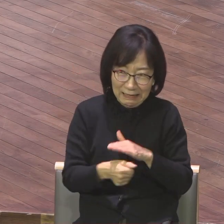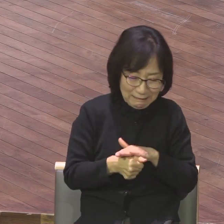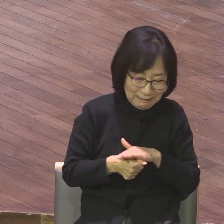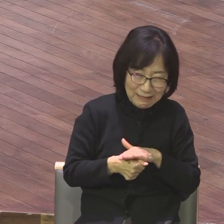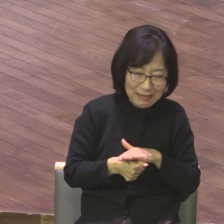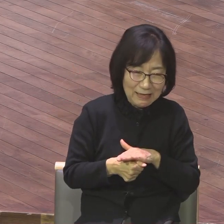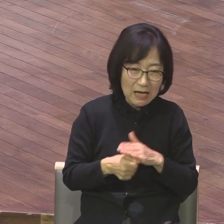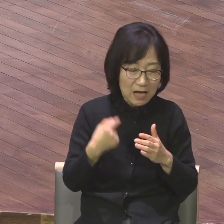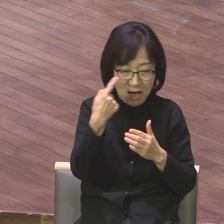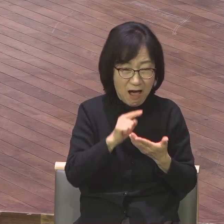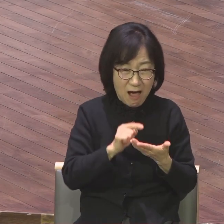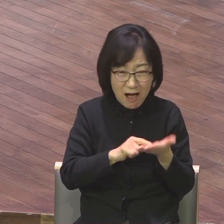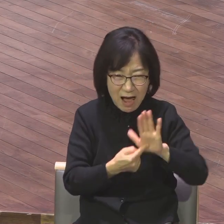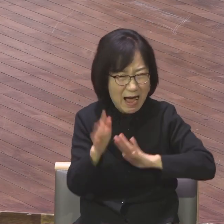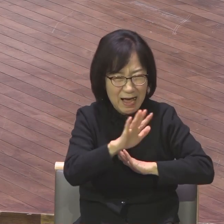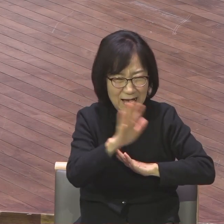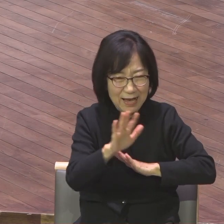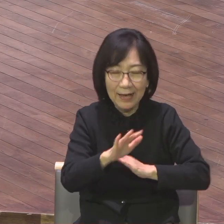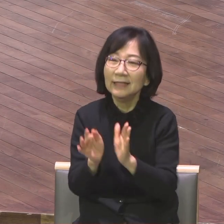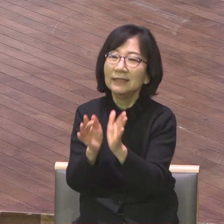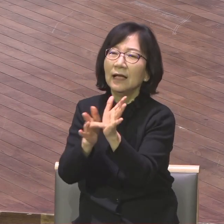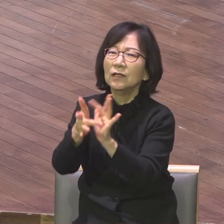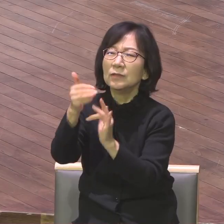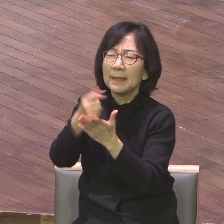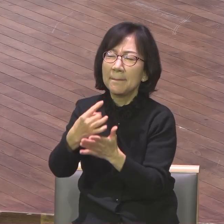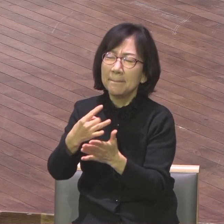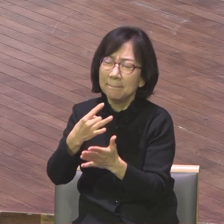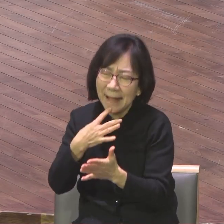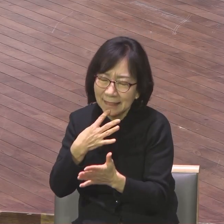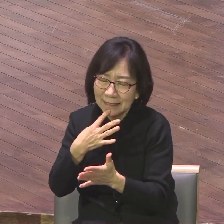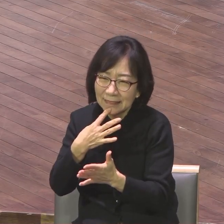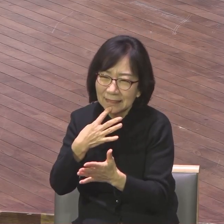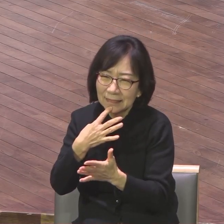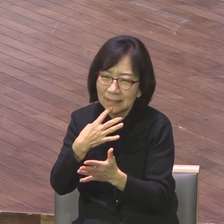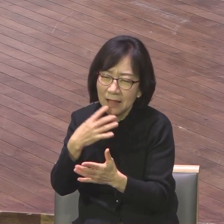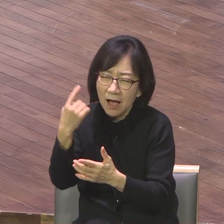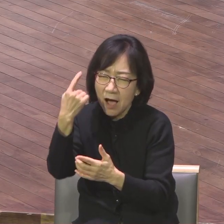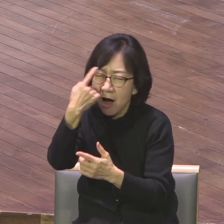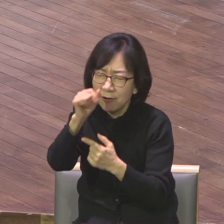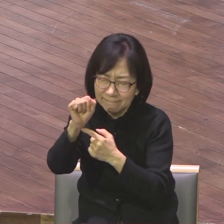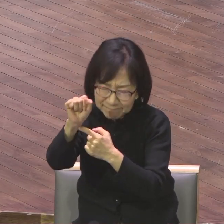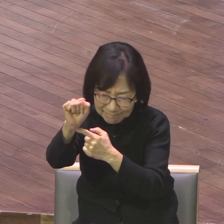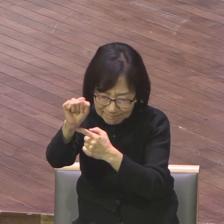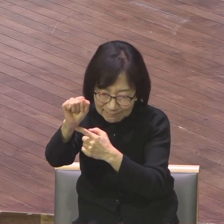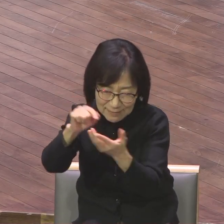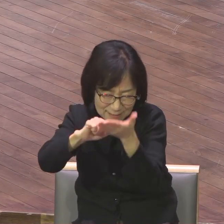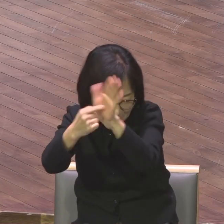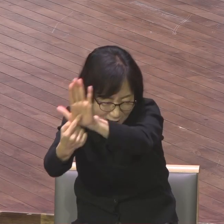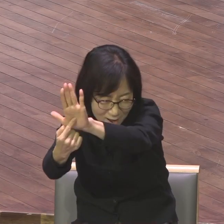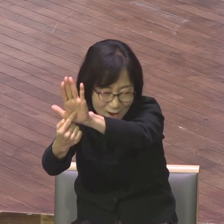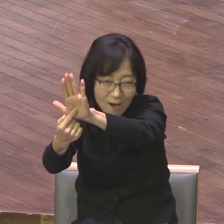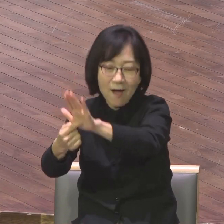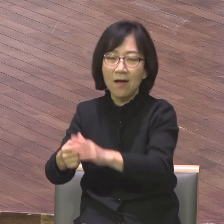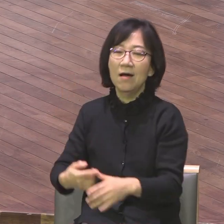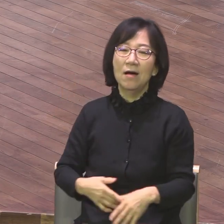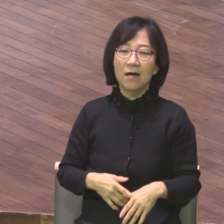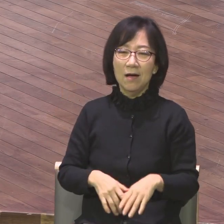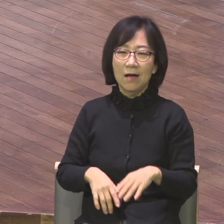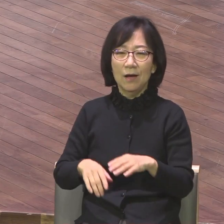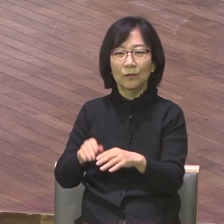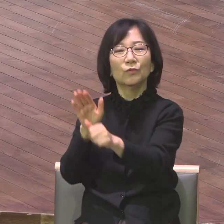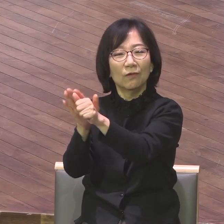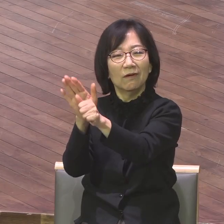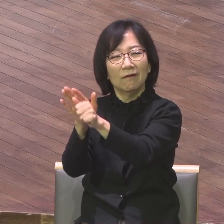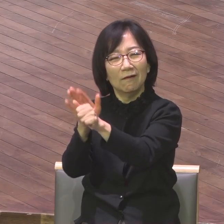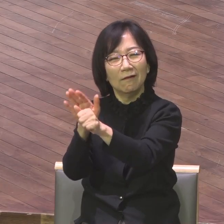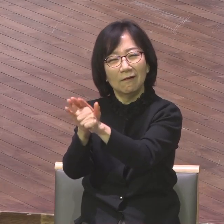어떻게 하시든지 예수 그리스도가 드러나는 삶, 나 말고 그리스도가 드러나는 삶을 위해서 그렇게 인생의